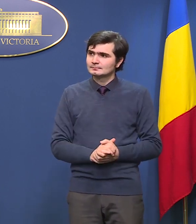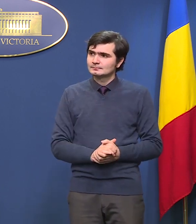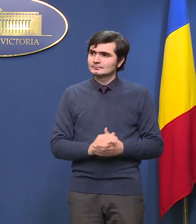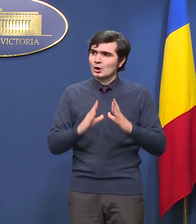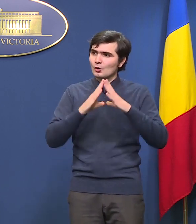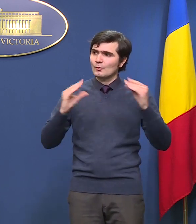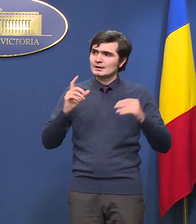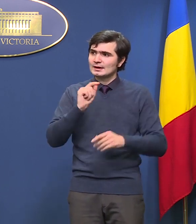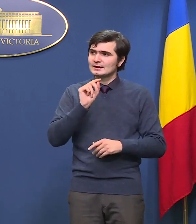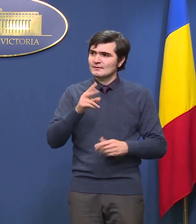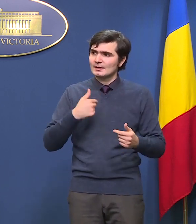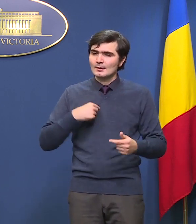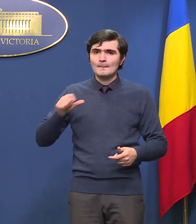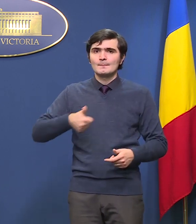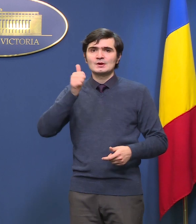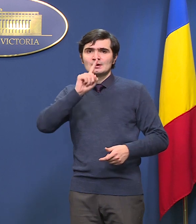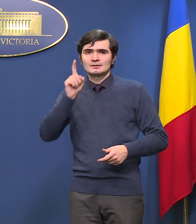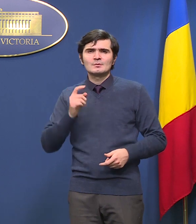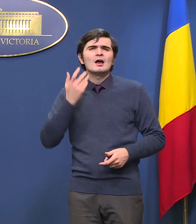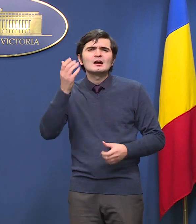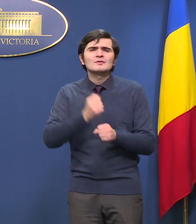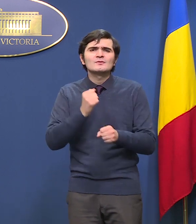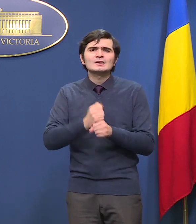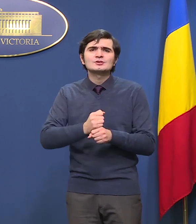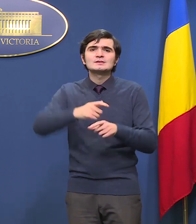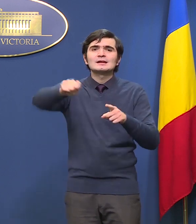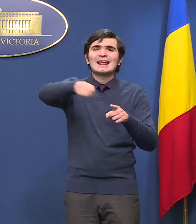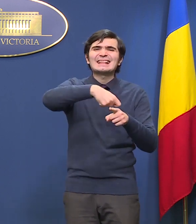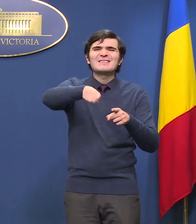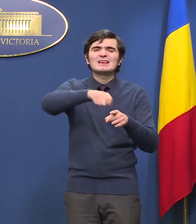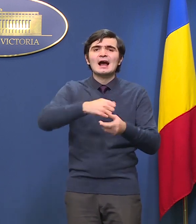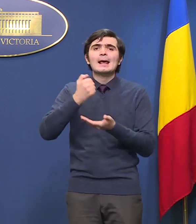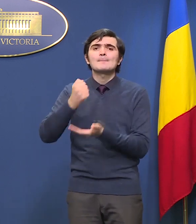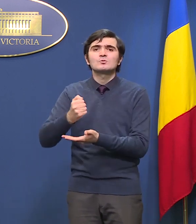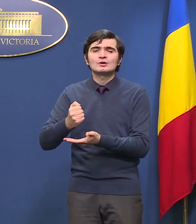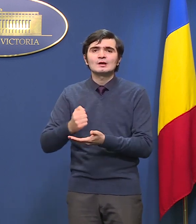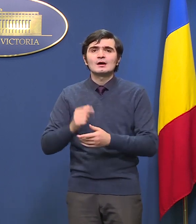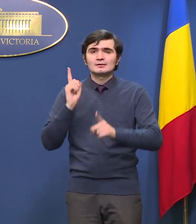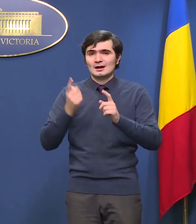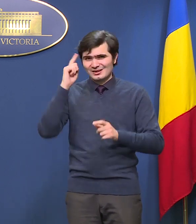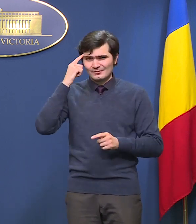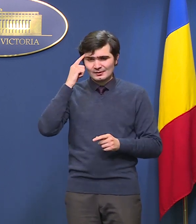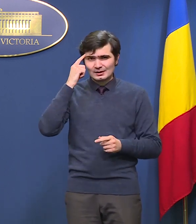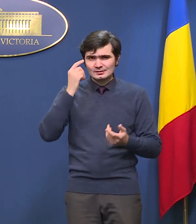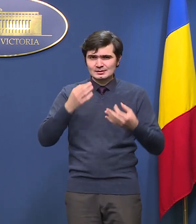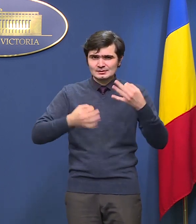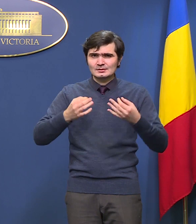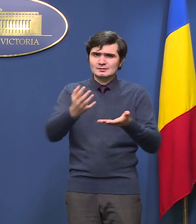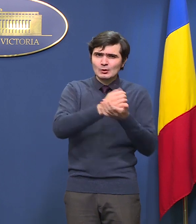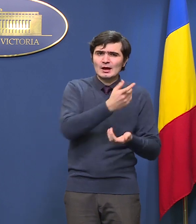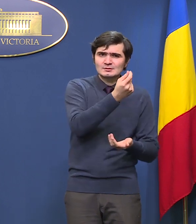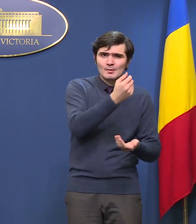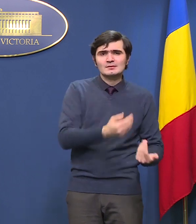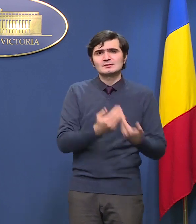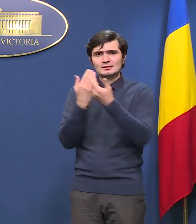TV. Prima întrebare, vă rog. Când veți face rectificarea bugetară și dacă luați în calcul să luați bani, să alocați și pentru